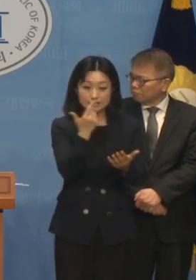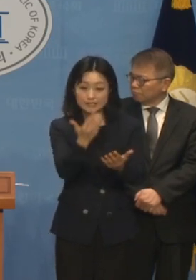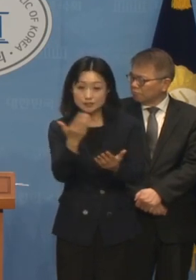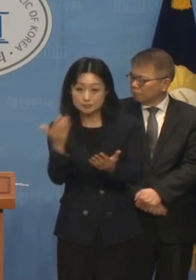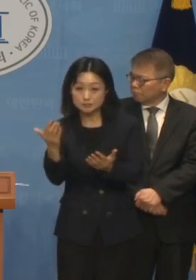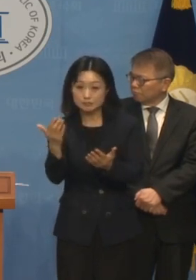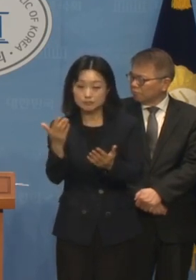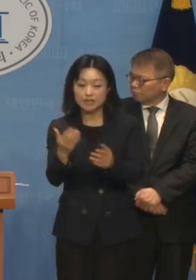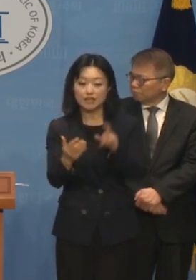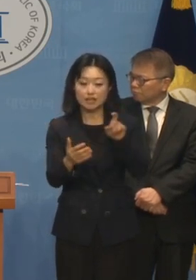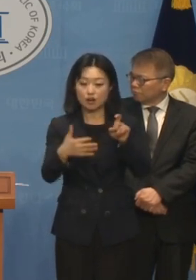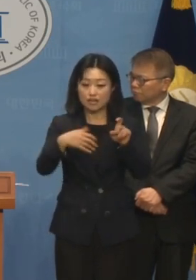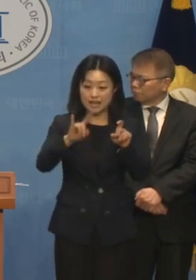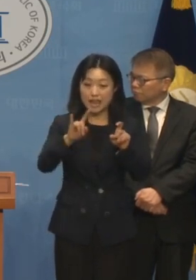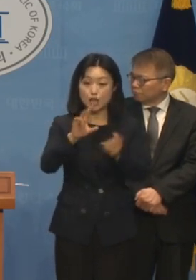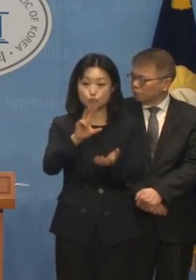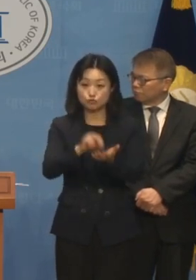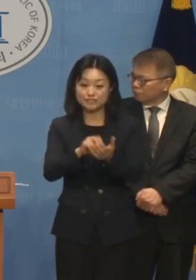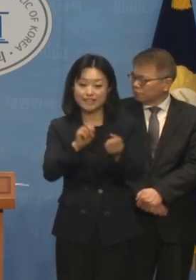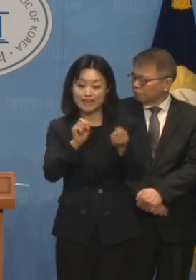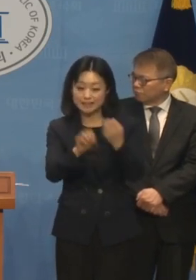구성된 퀴즈를